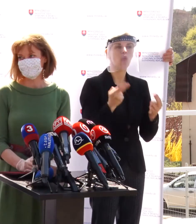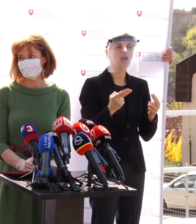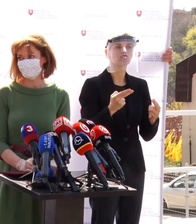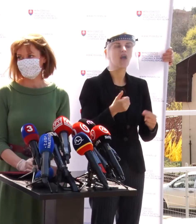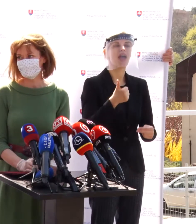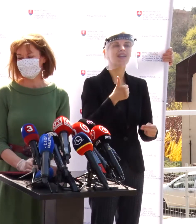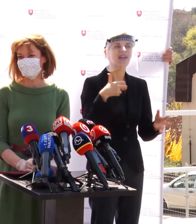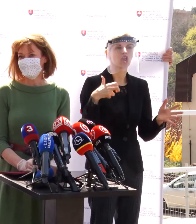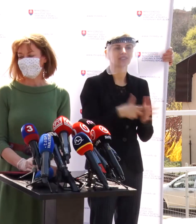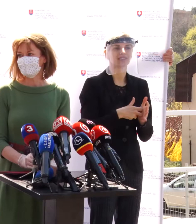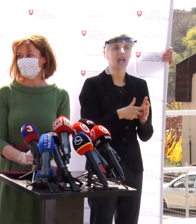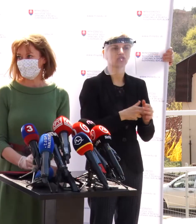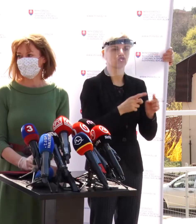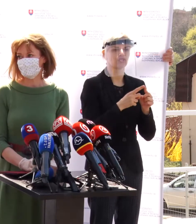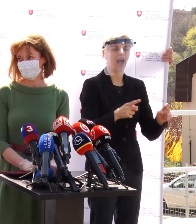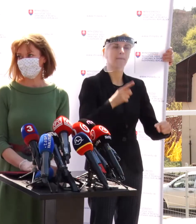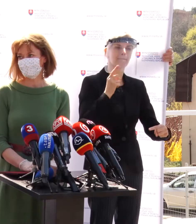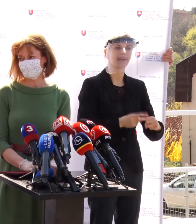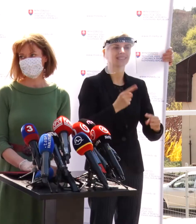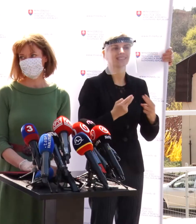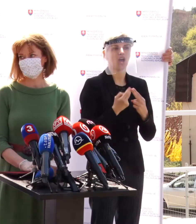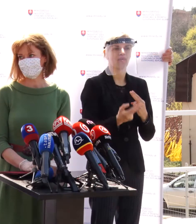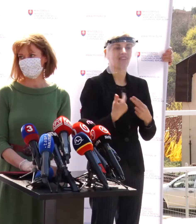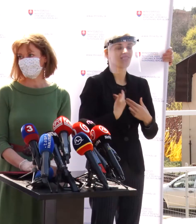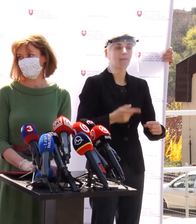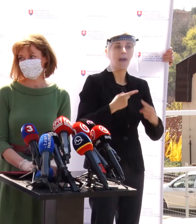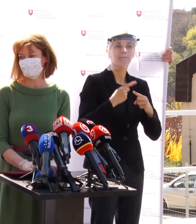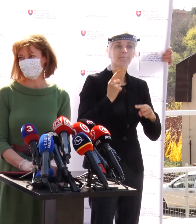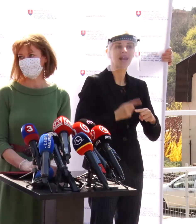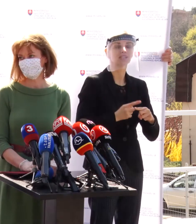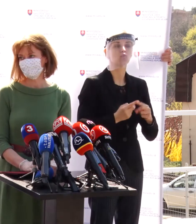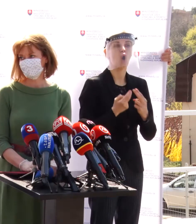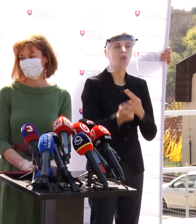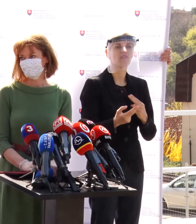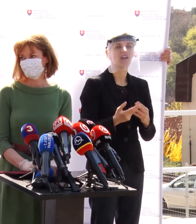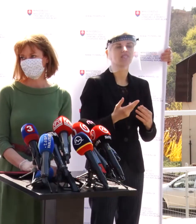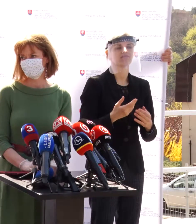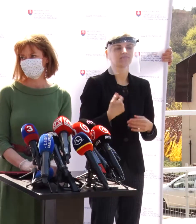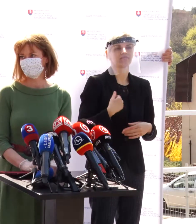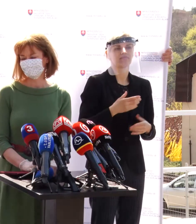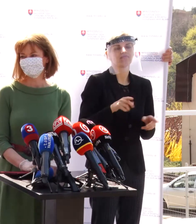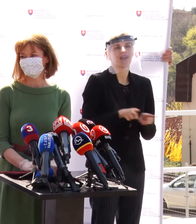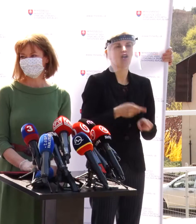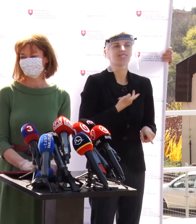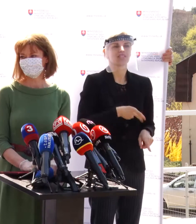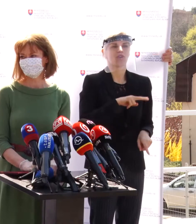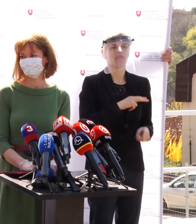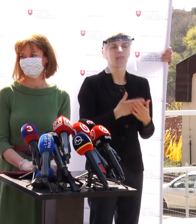poskytovať jednoznačné odpovede a nemáme ešte uzatvorené všetky oblasti, čiže by to bolo nezodpovedné.